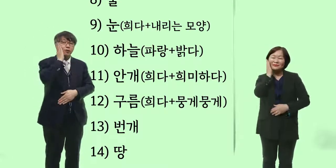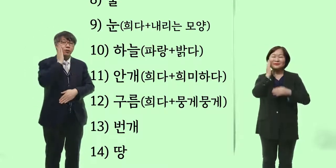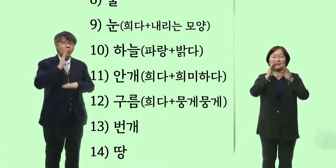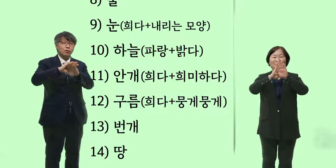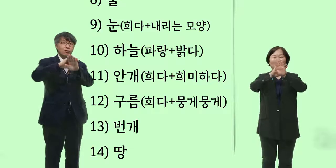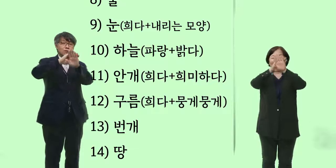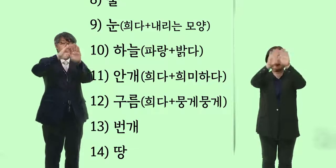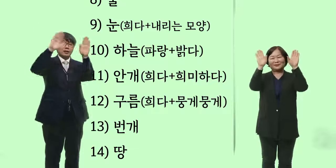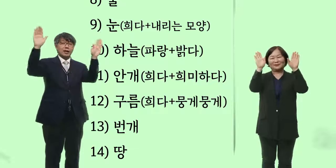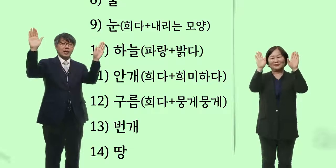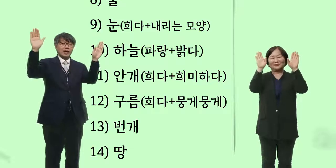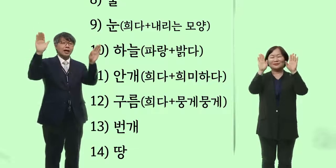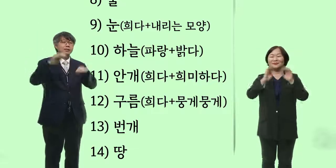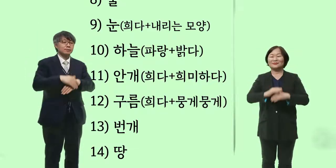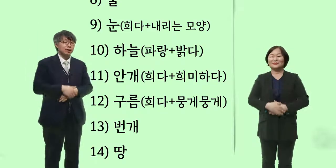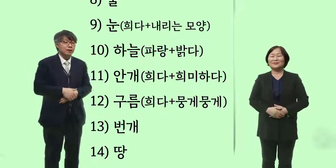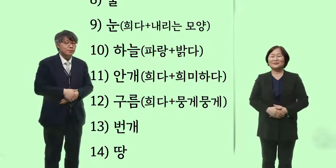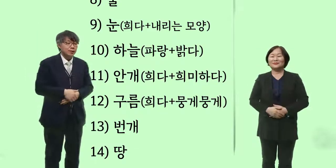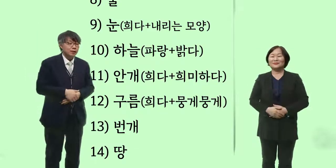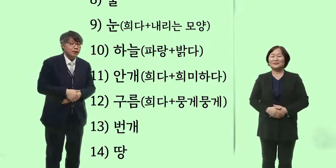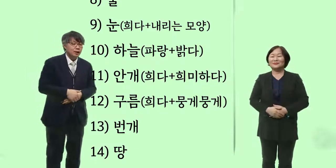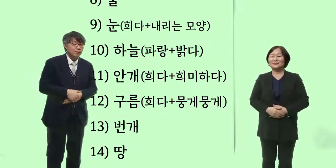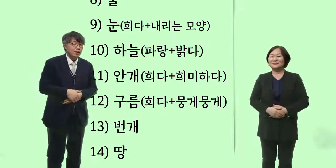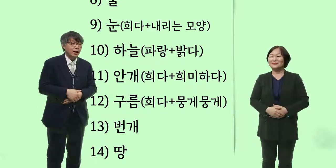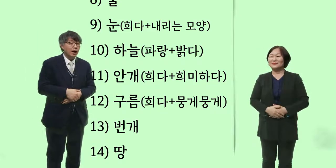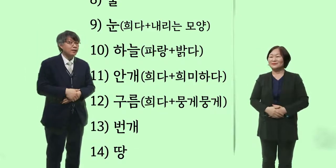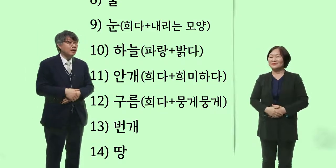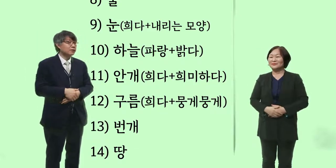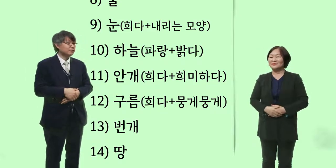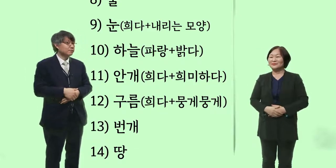파랗고 밝다. 하늘입니다. 그 다음에 안개는